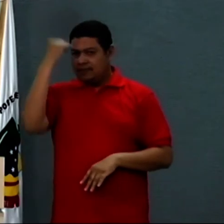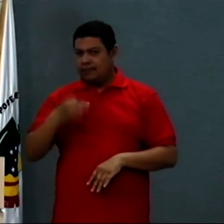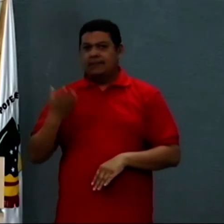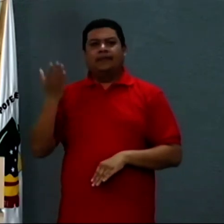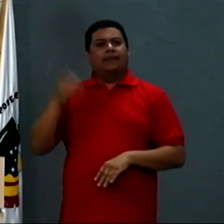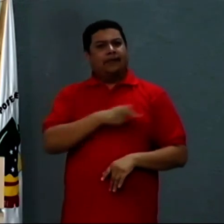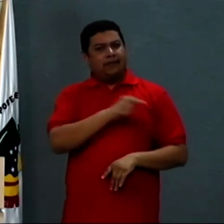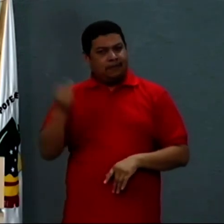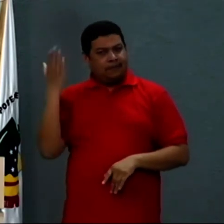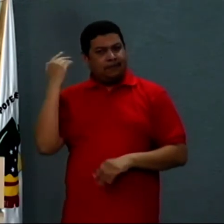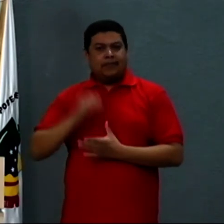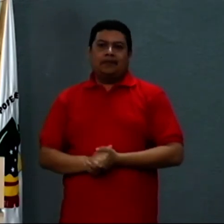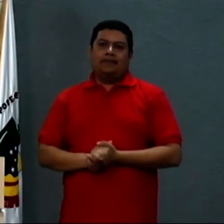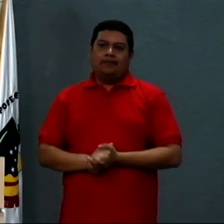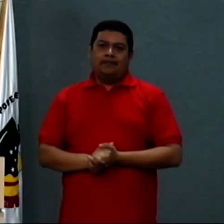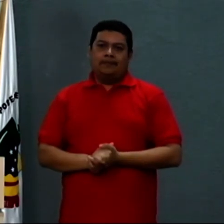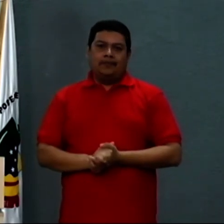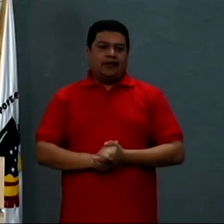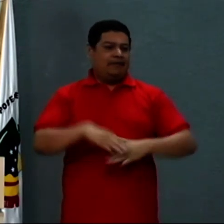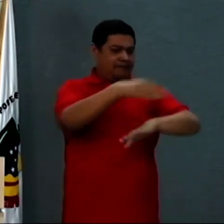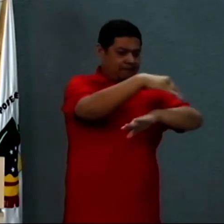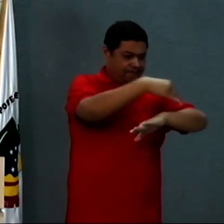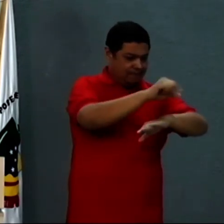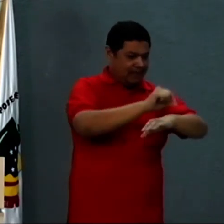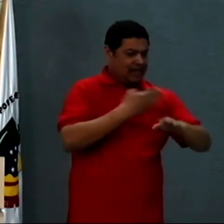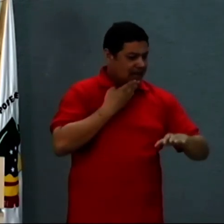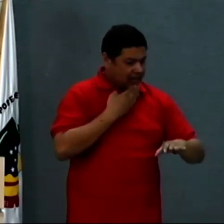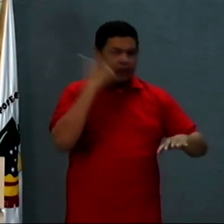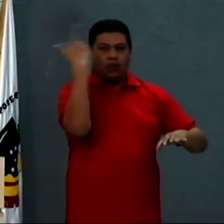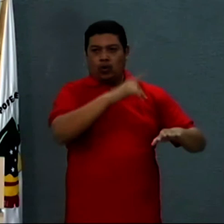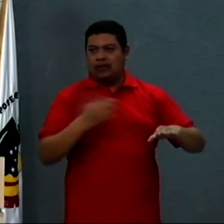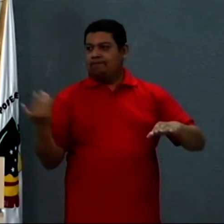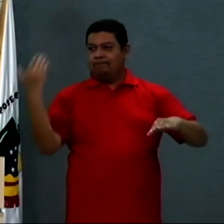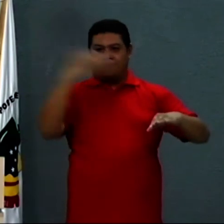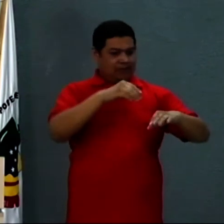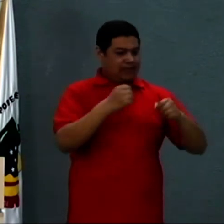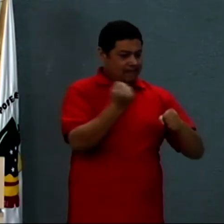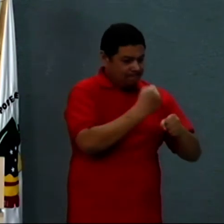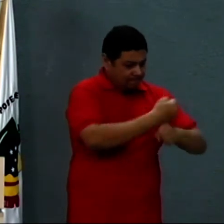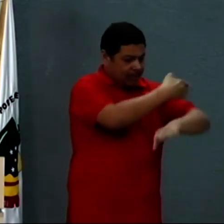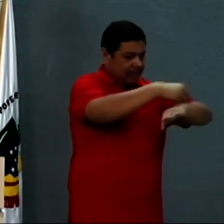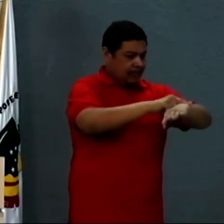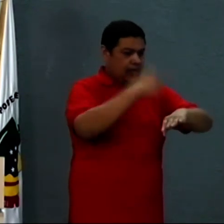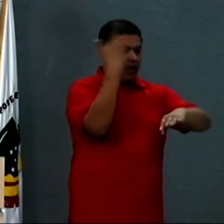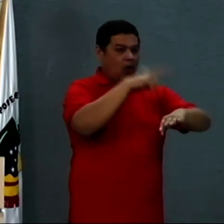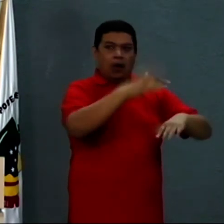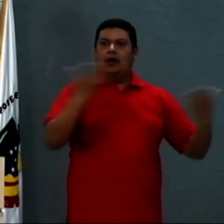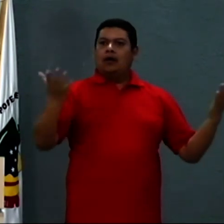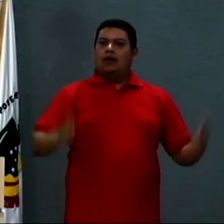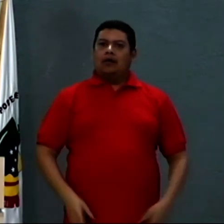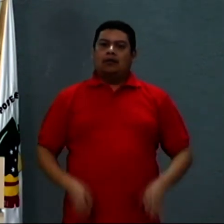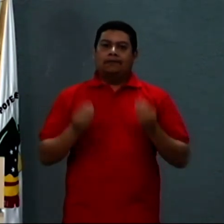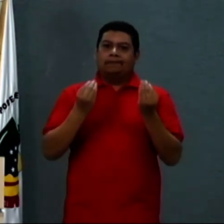empresa de novo, que em seguida vai ter que ser arrumado isso aqui de novo se não terminar o trabalho como ser feito. Eles colocaram lá, pessoal, um